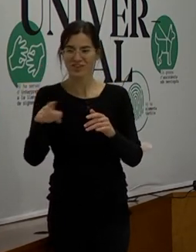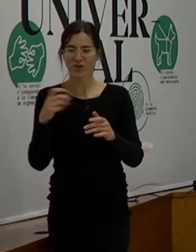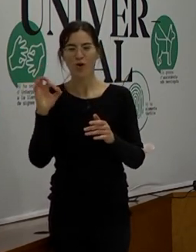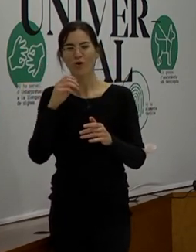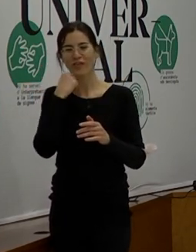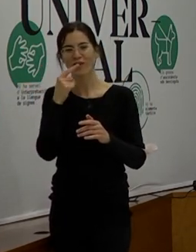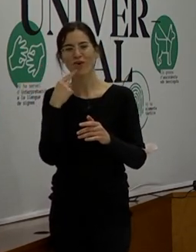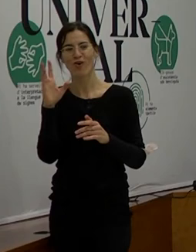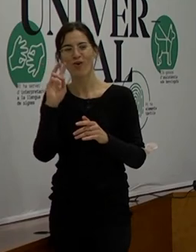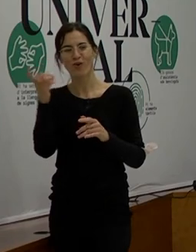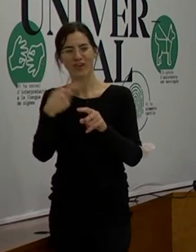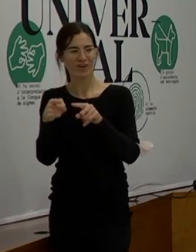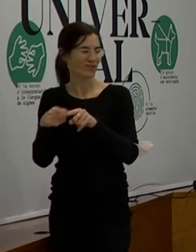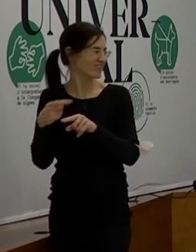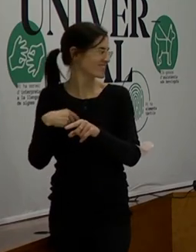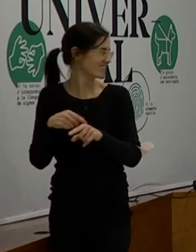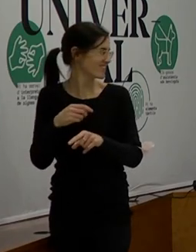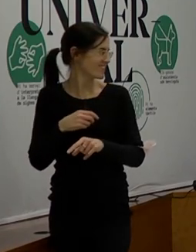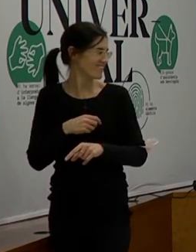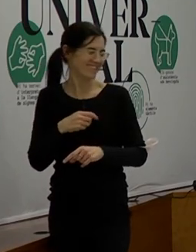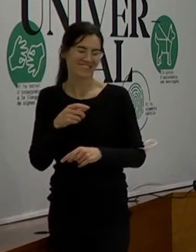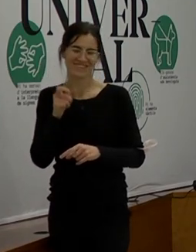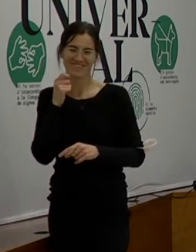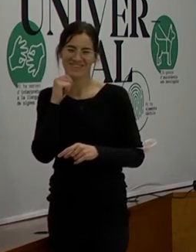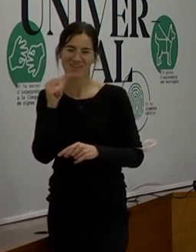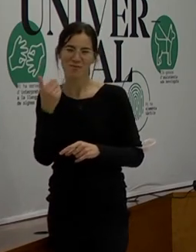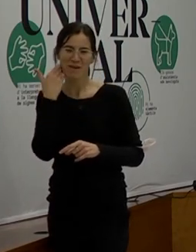otra cosa? ¿Vale? Eso es una palabrota que luego te lo diré. ¿Vale?